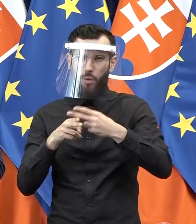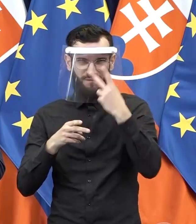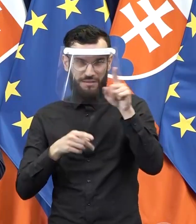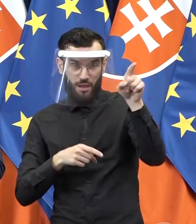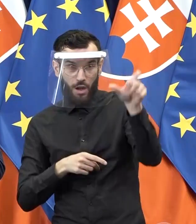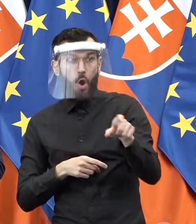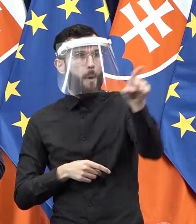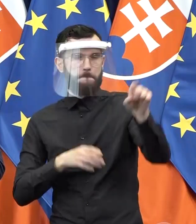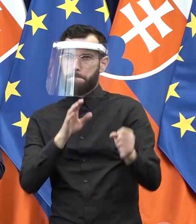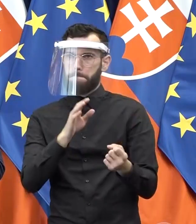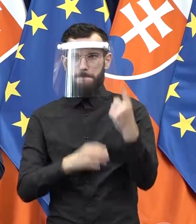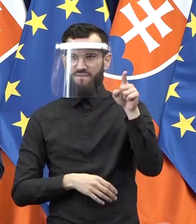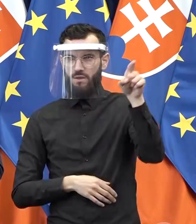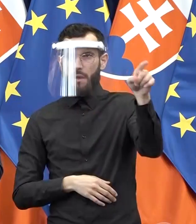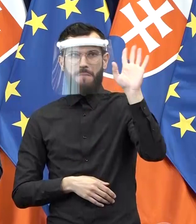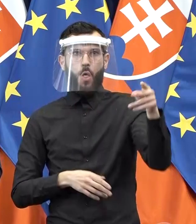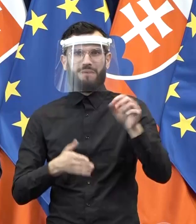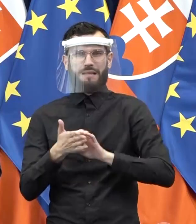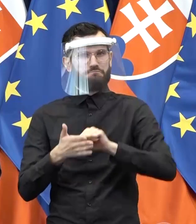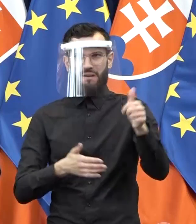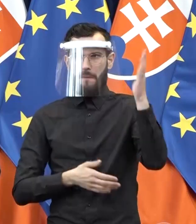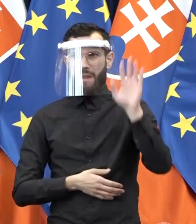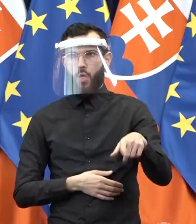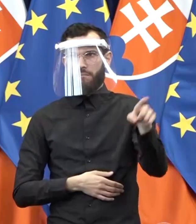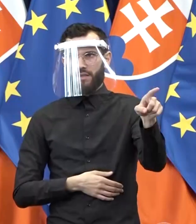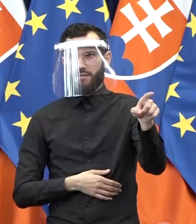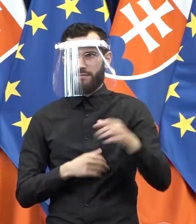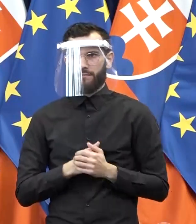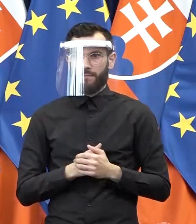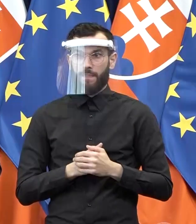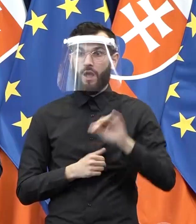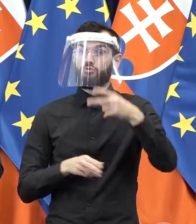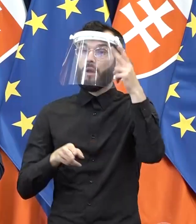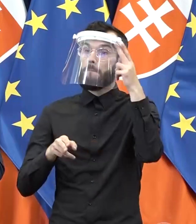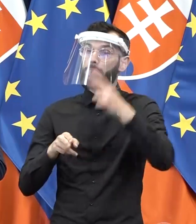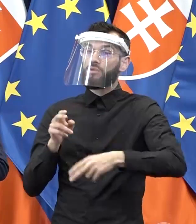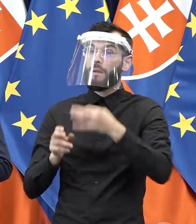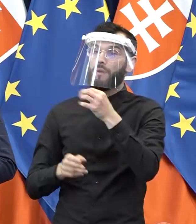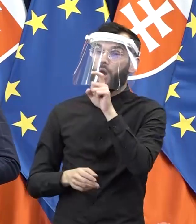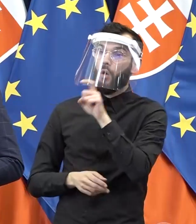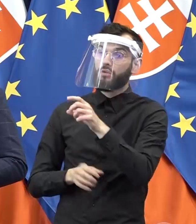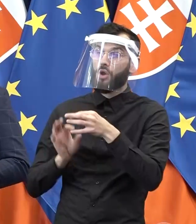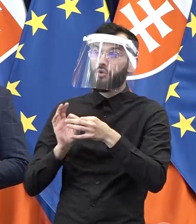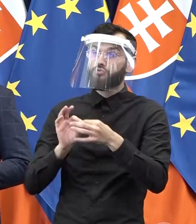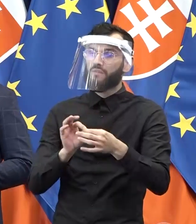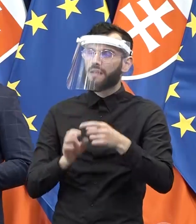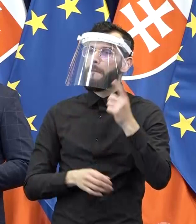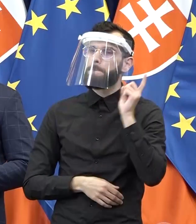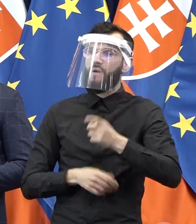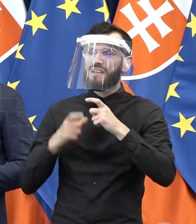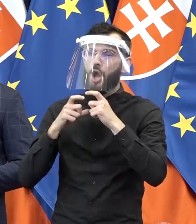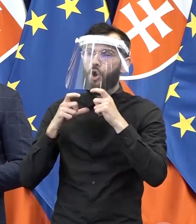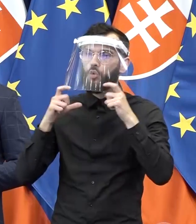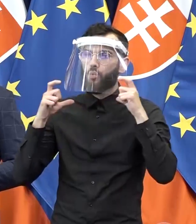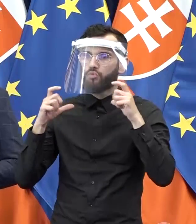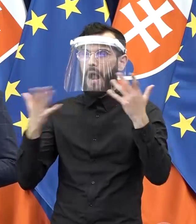sú prví tí, ktorí by testovaní mali byť. Ďakujem pekne. A posledná otázka. Ak by som sa mohol sprieť ešte o hodom tých povinných rúšok,